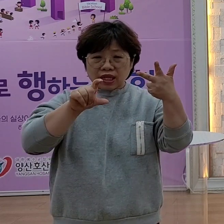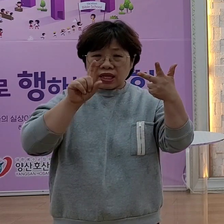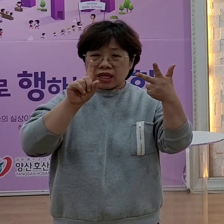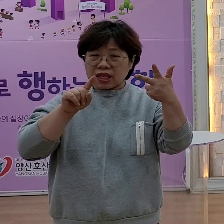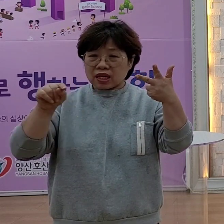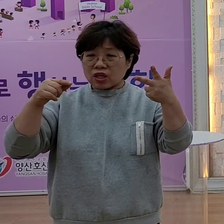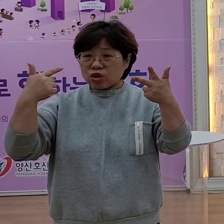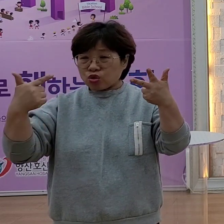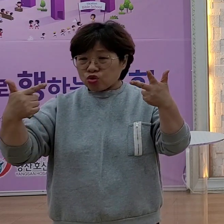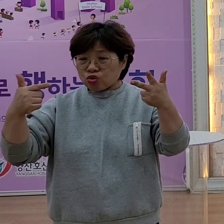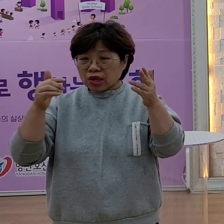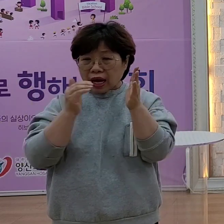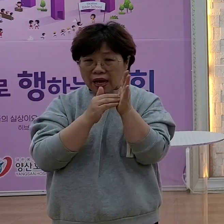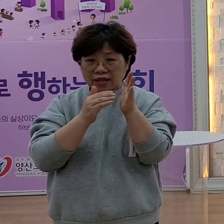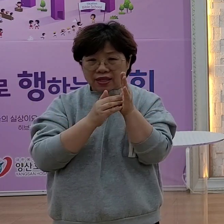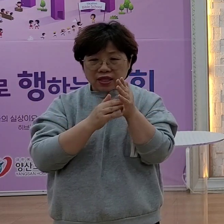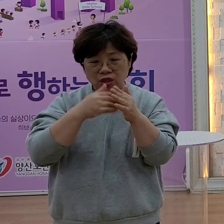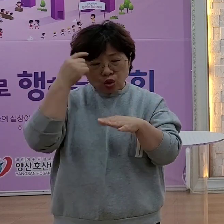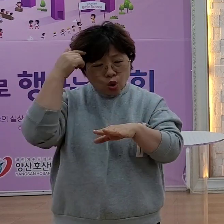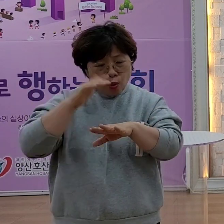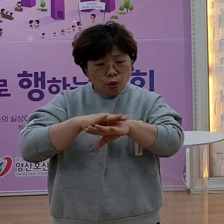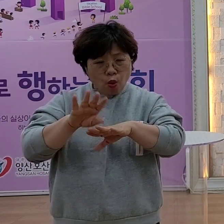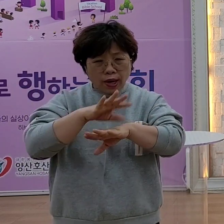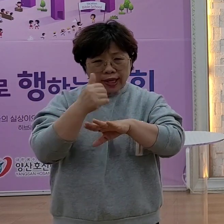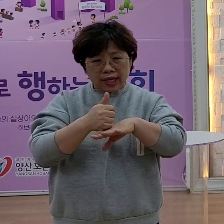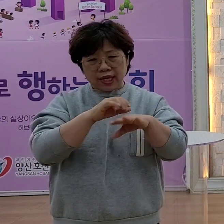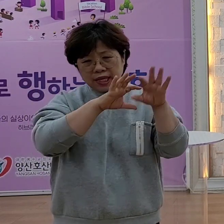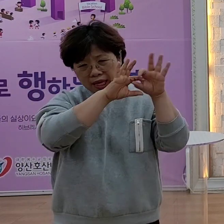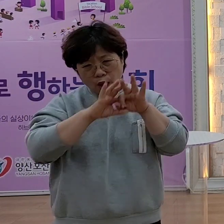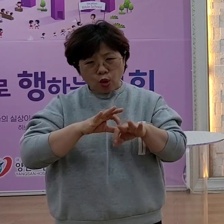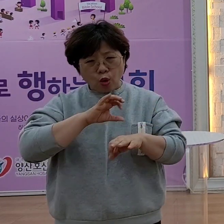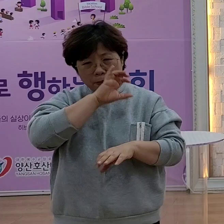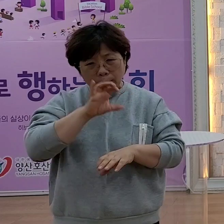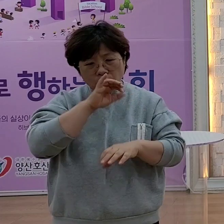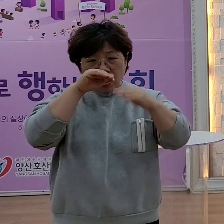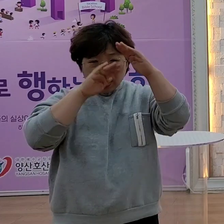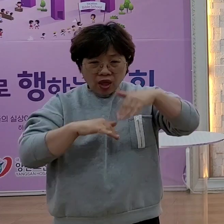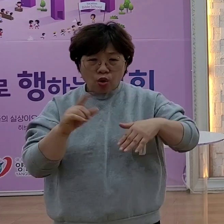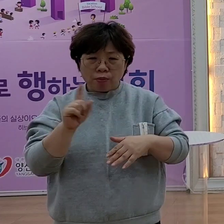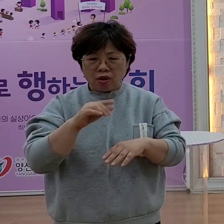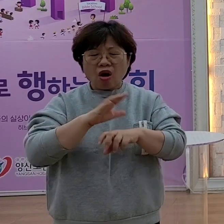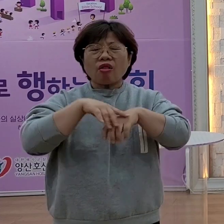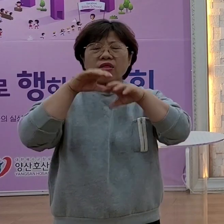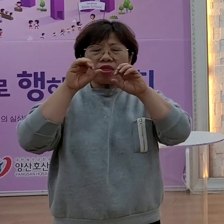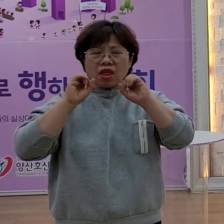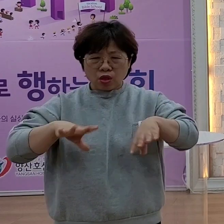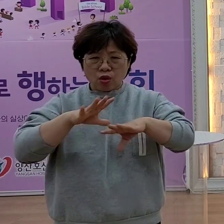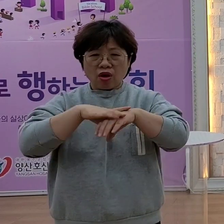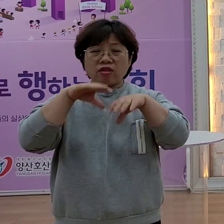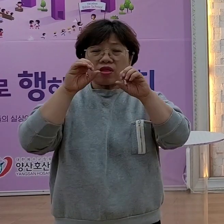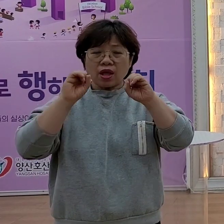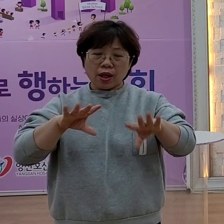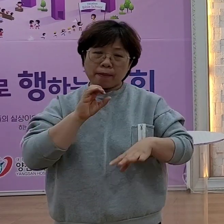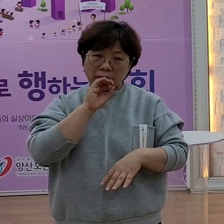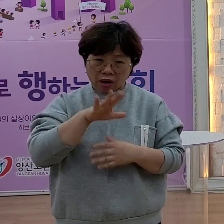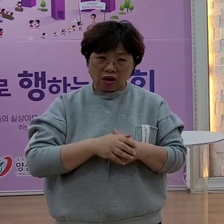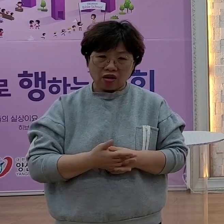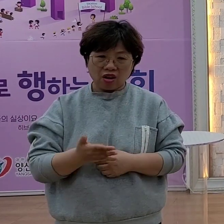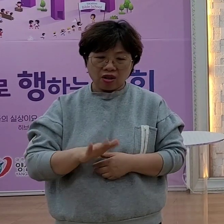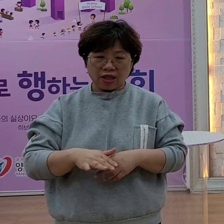반복적으로 얘기했지만 이제 7장부터는 우리에게 아주 도움이 되는 그런 메시지들이 이렇게 많이 담겨져